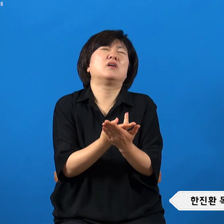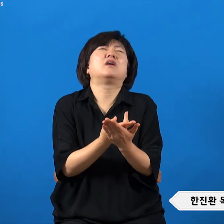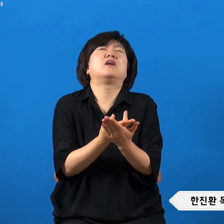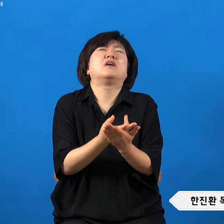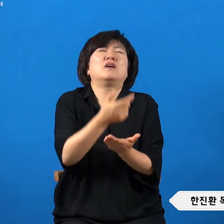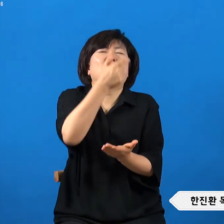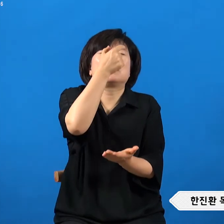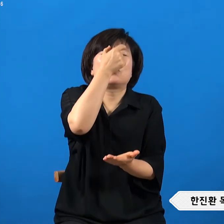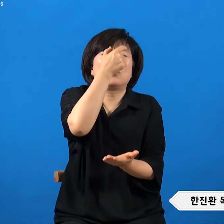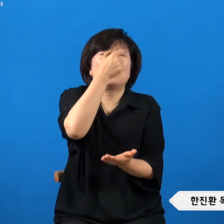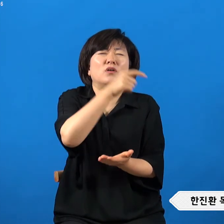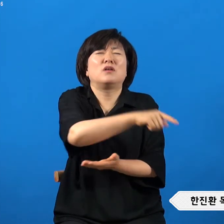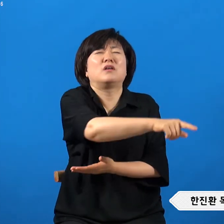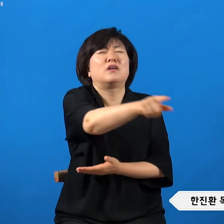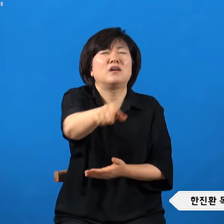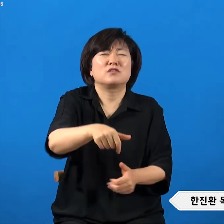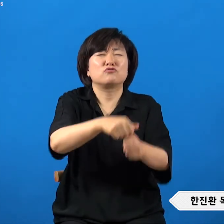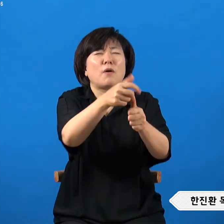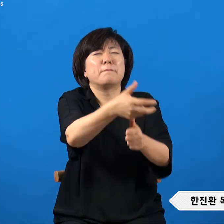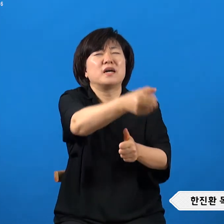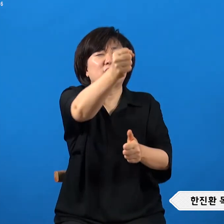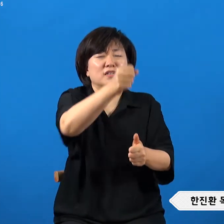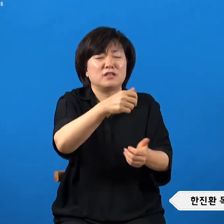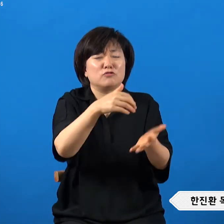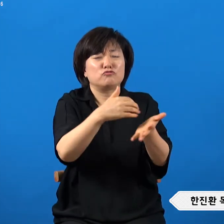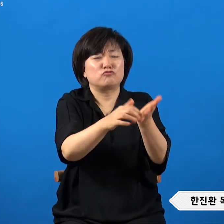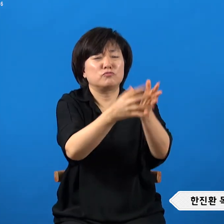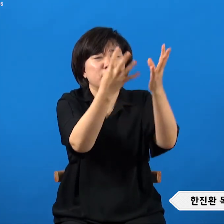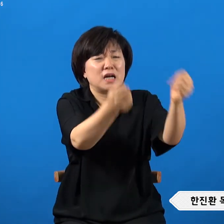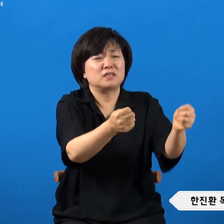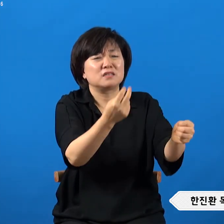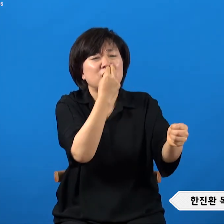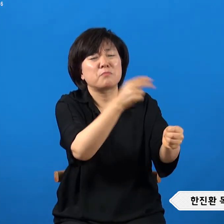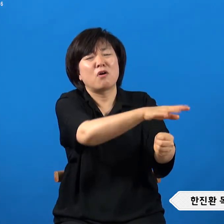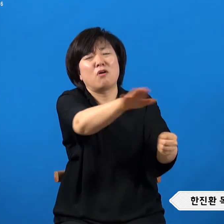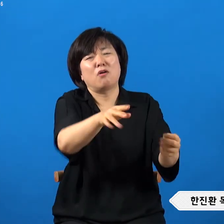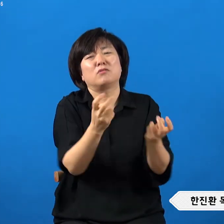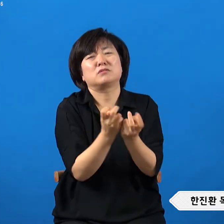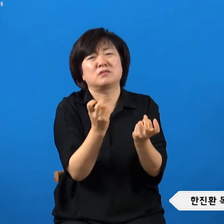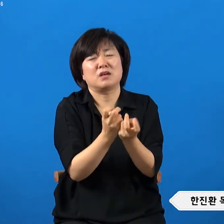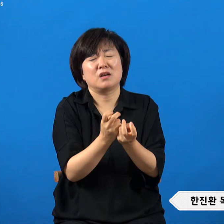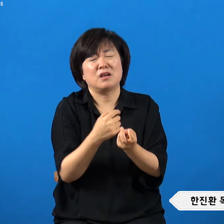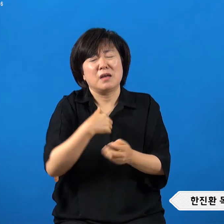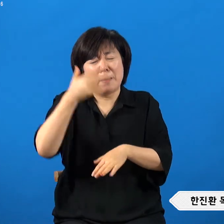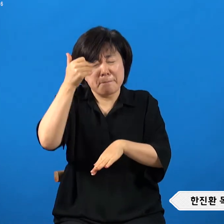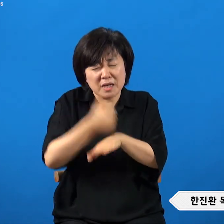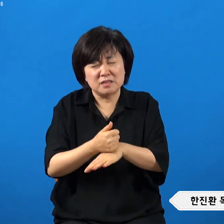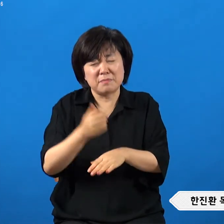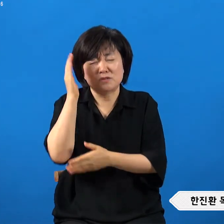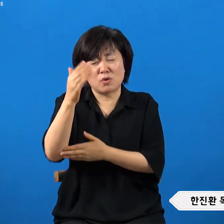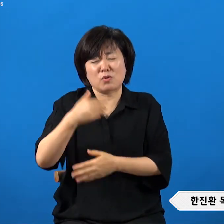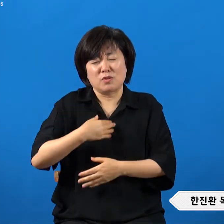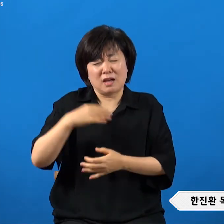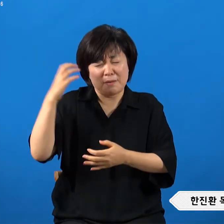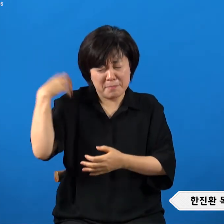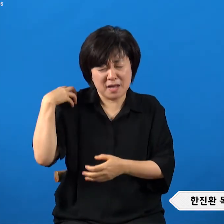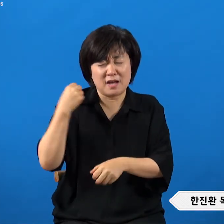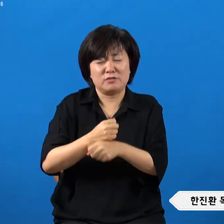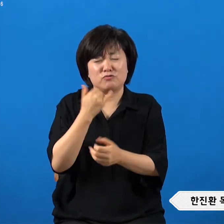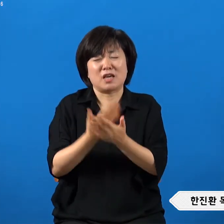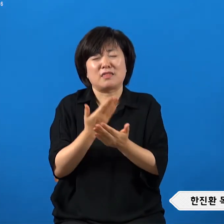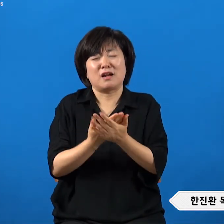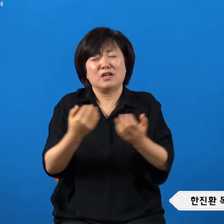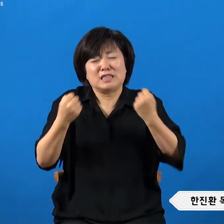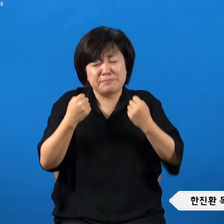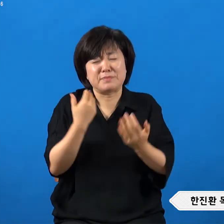기도했습니다. 저 구원받아야 될 수많은 생명들이 있는데 이 시간, 마지막 시간 감당하게 해달라고 힘을 달라고